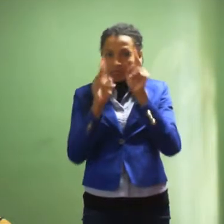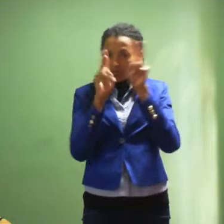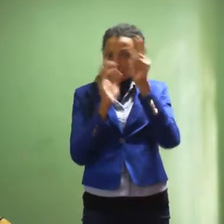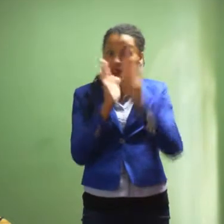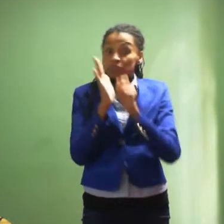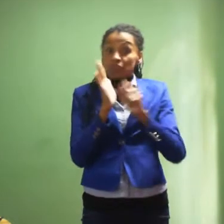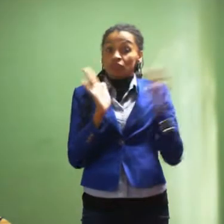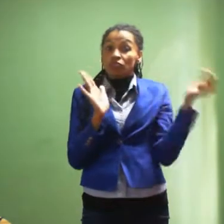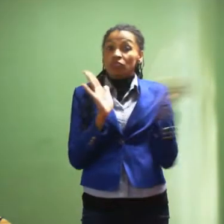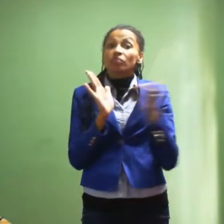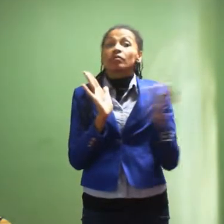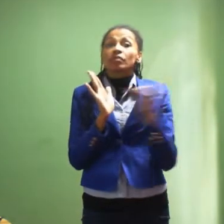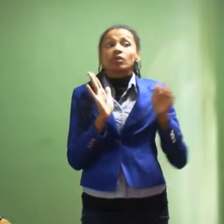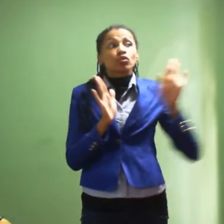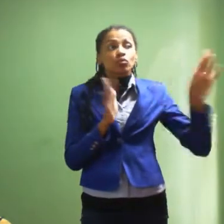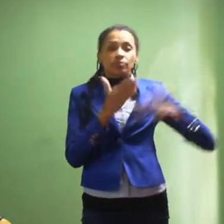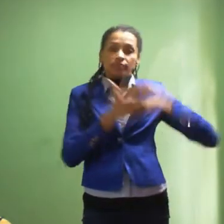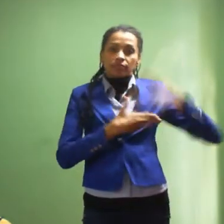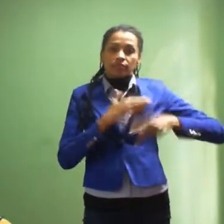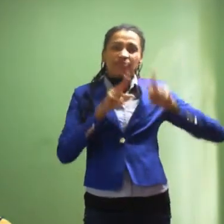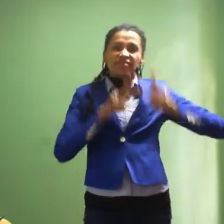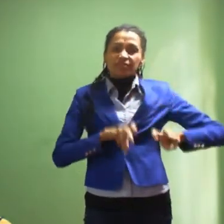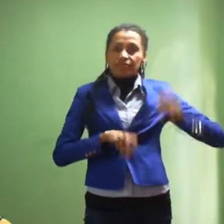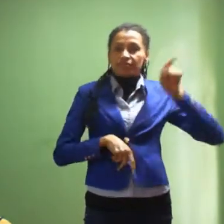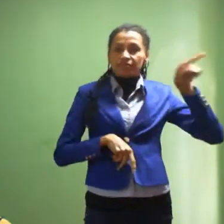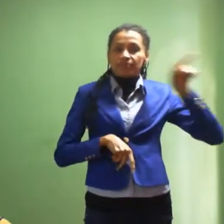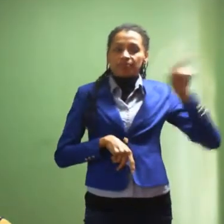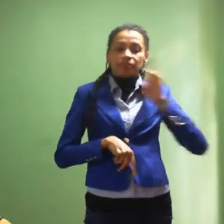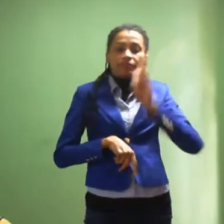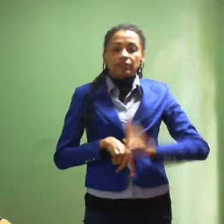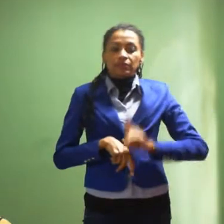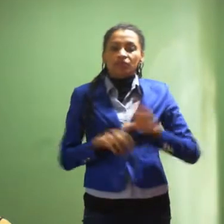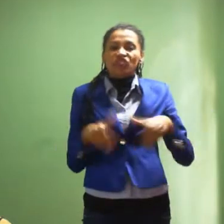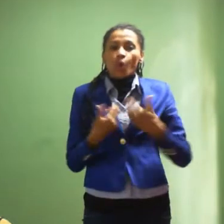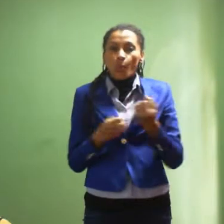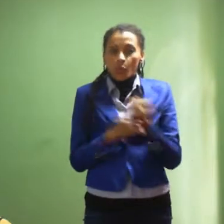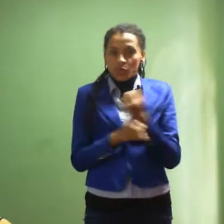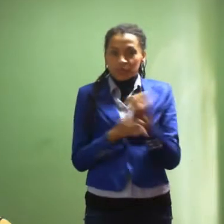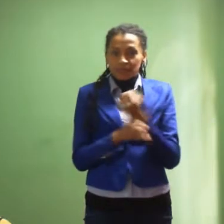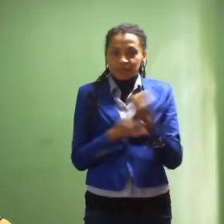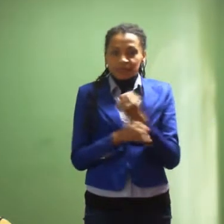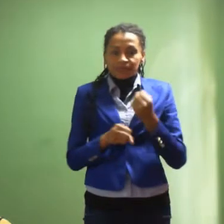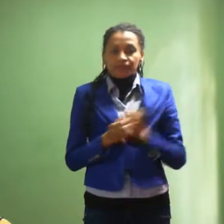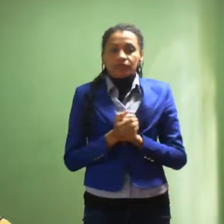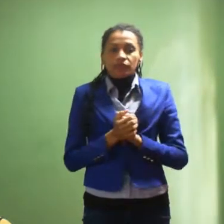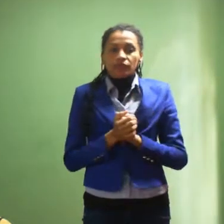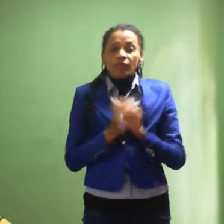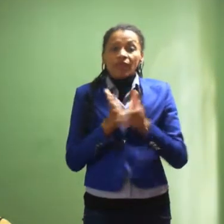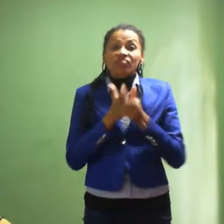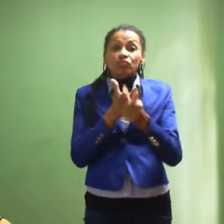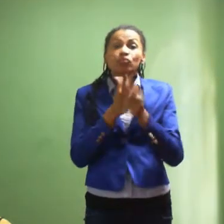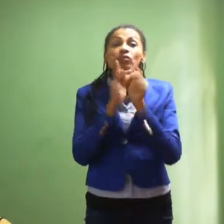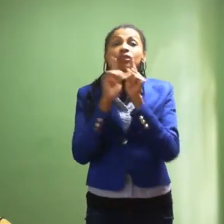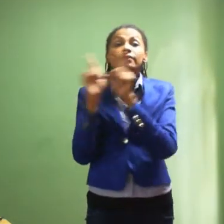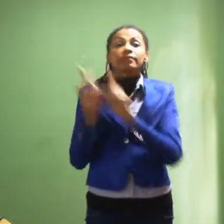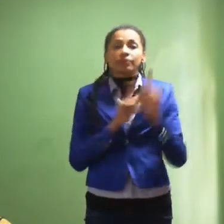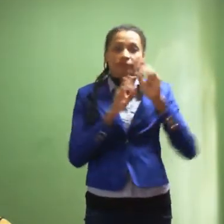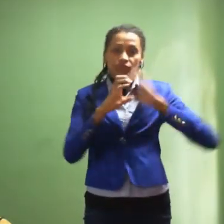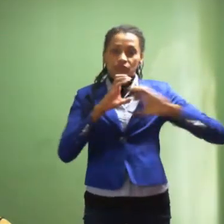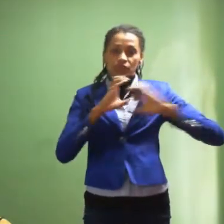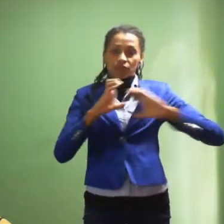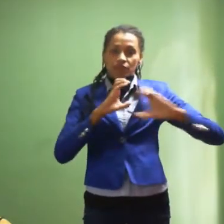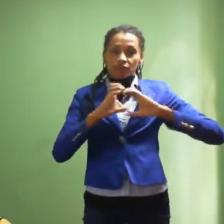escrita en el proyecto educativo bilingüe y cultural decidimos trabajarla desde el método discursivo